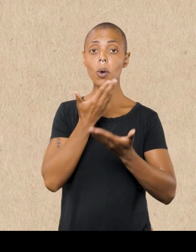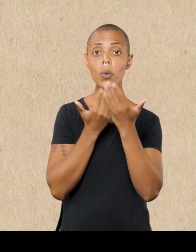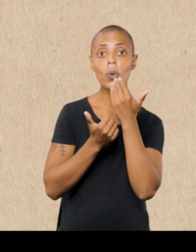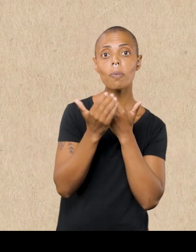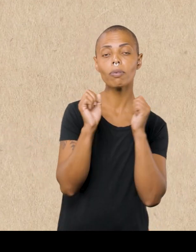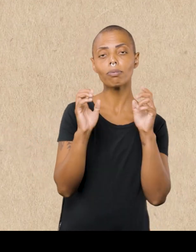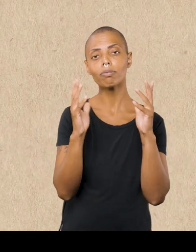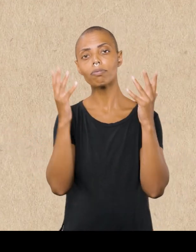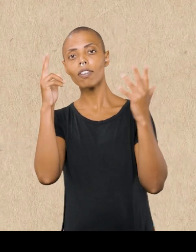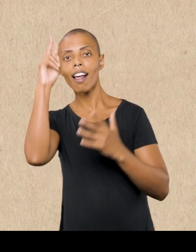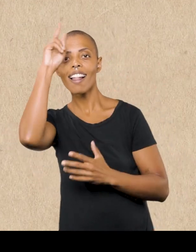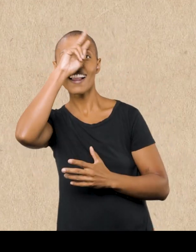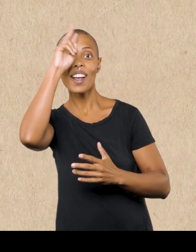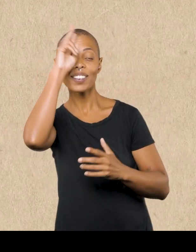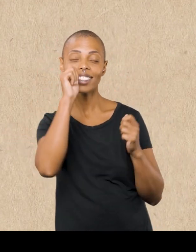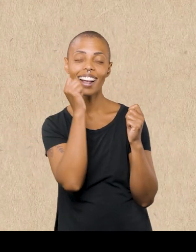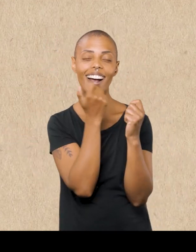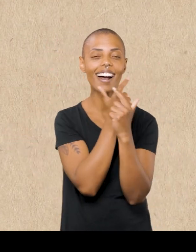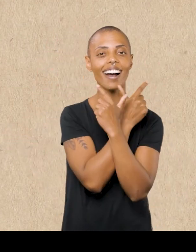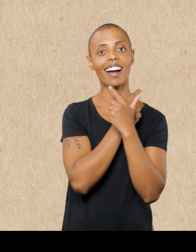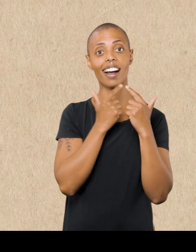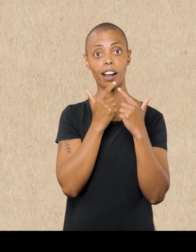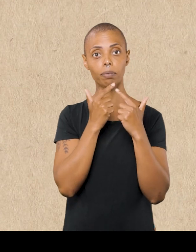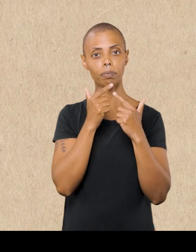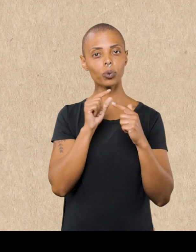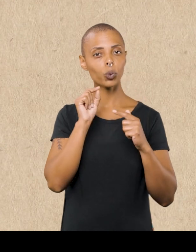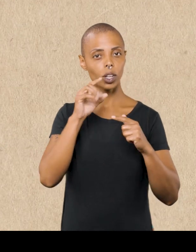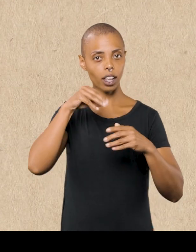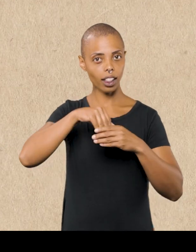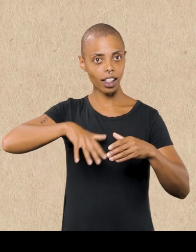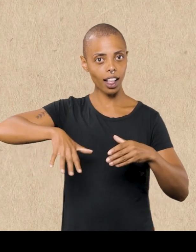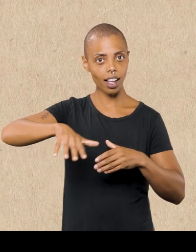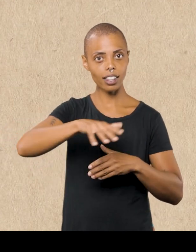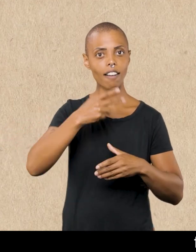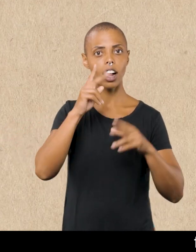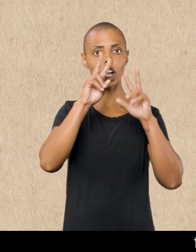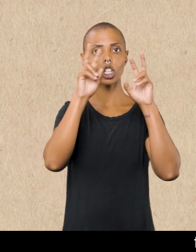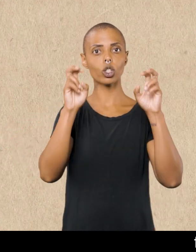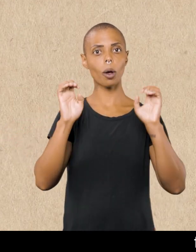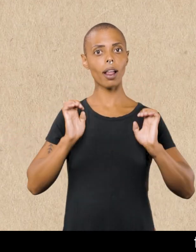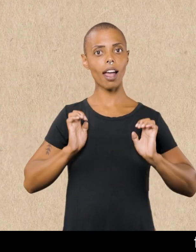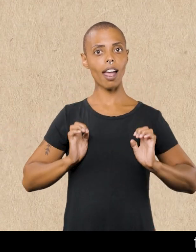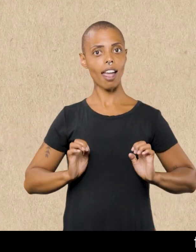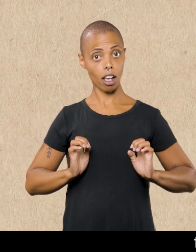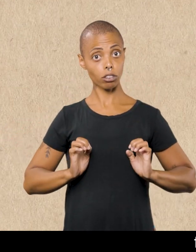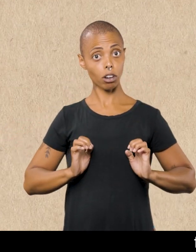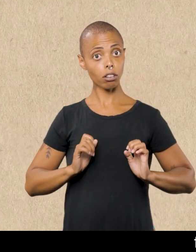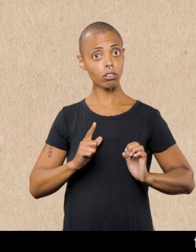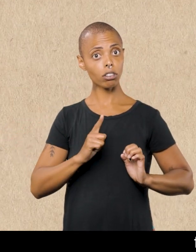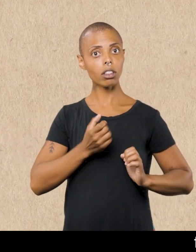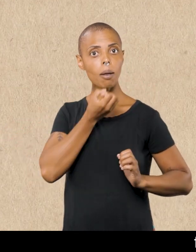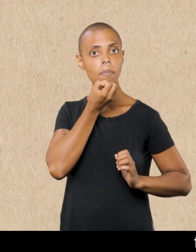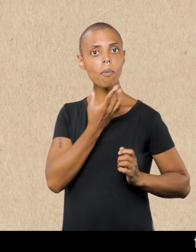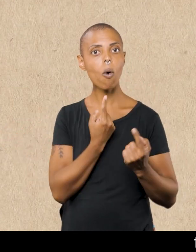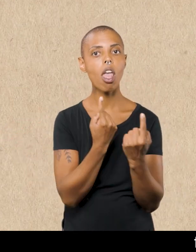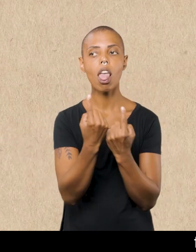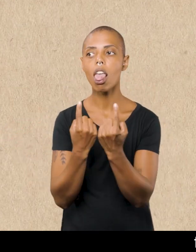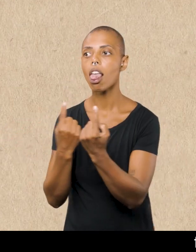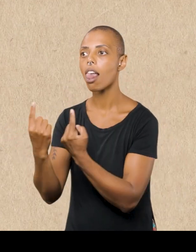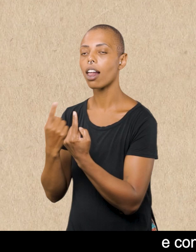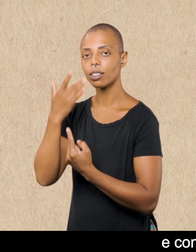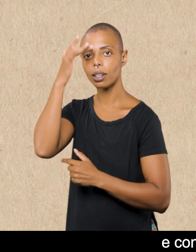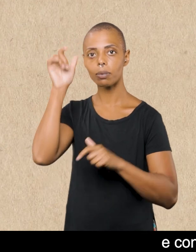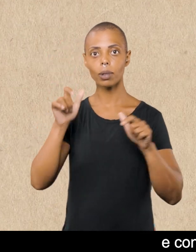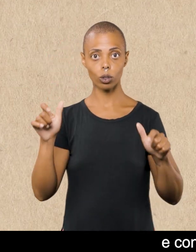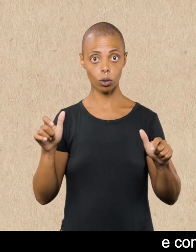espaços vivificantes, onde se partilham comidas, cerimônias, memórias e risos. As obras incluídas nesta